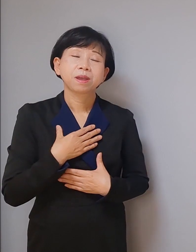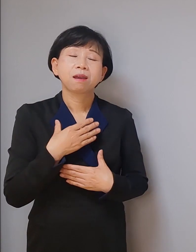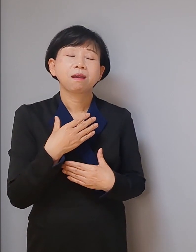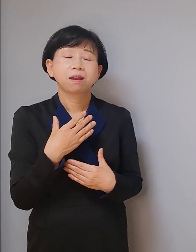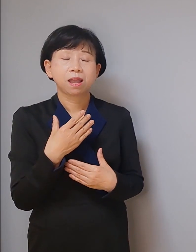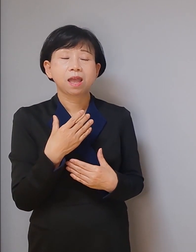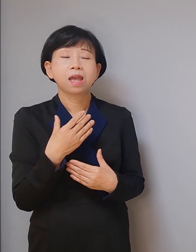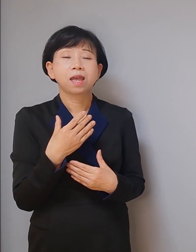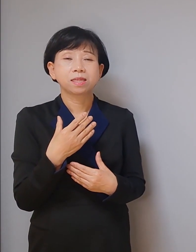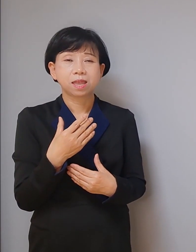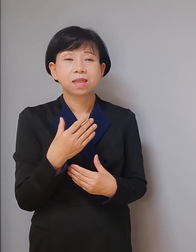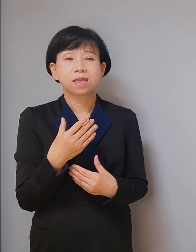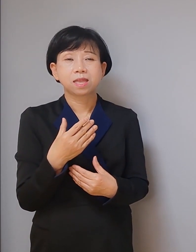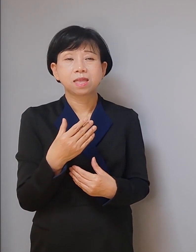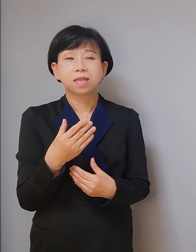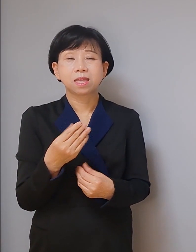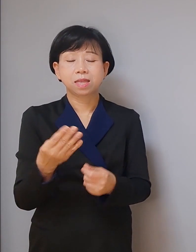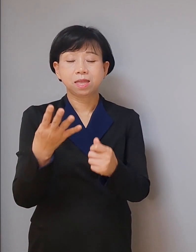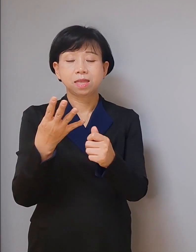늘